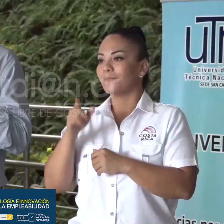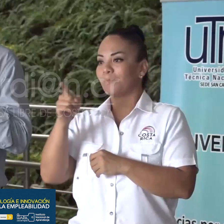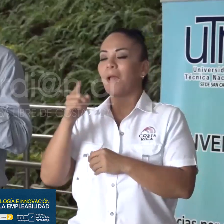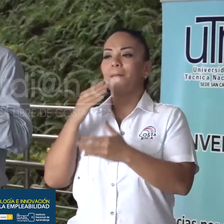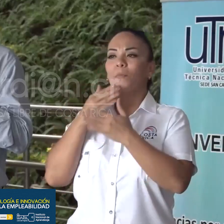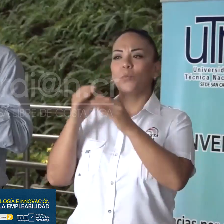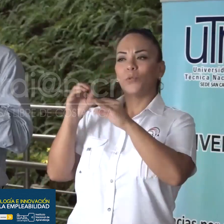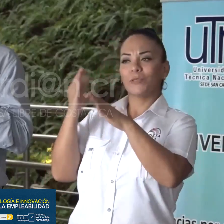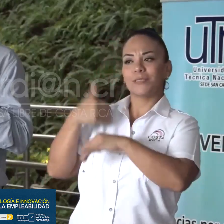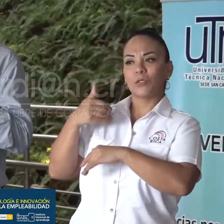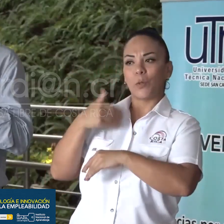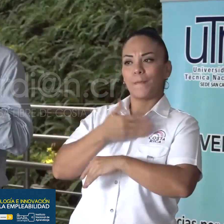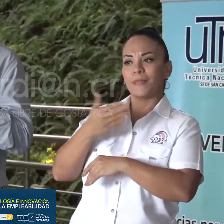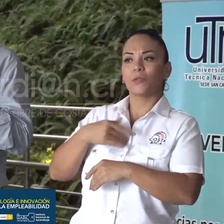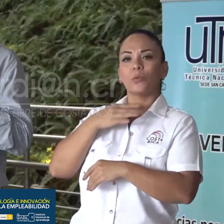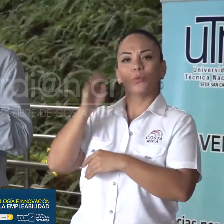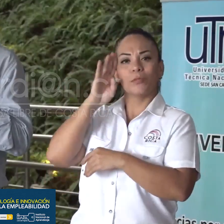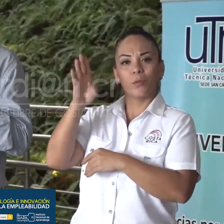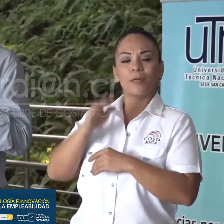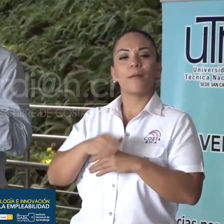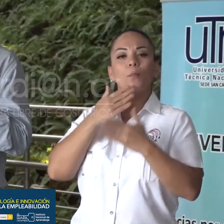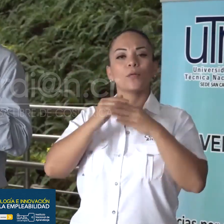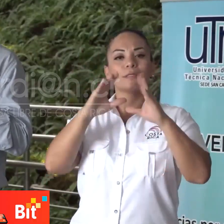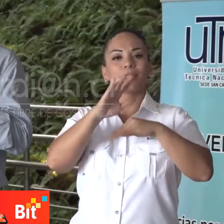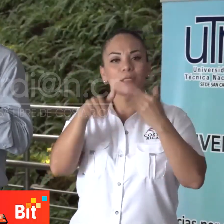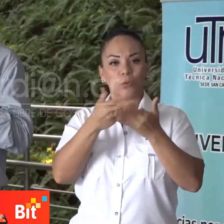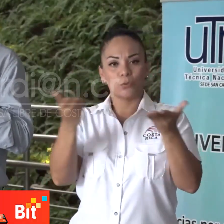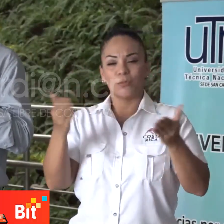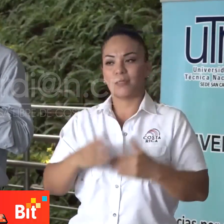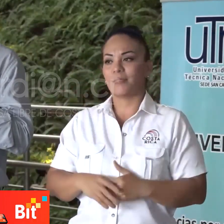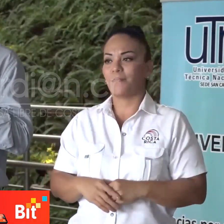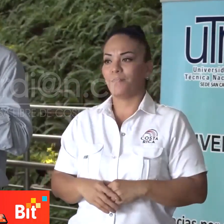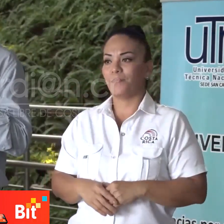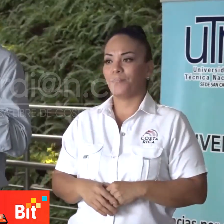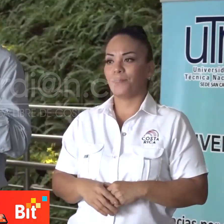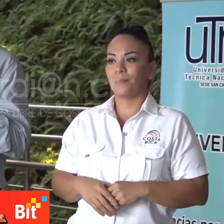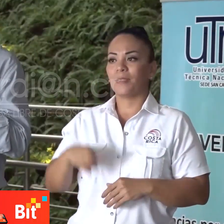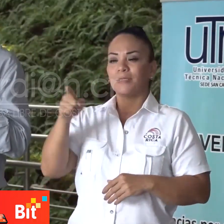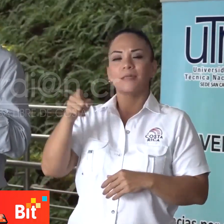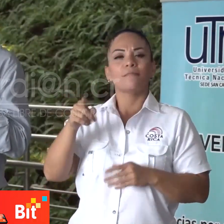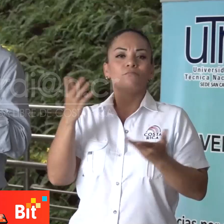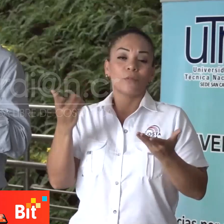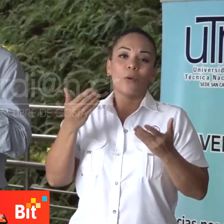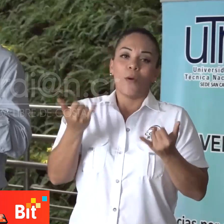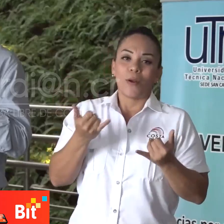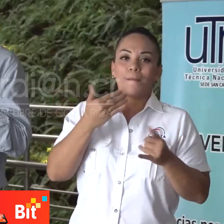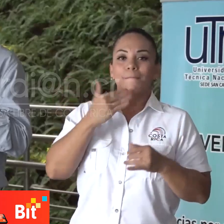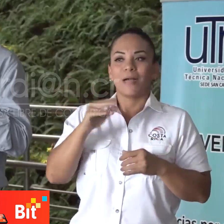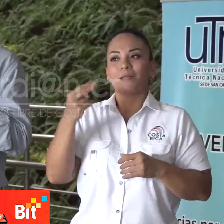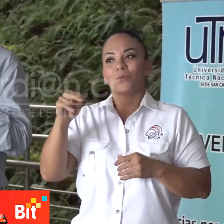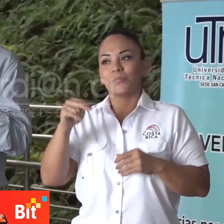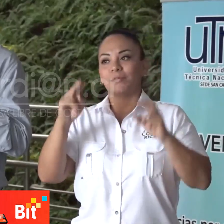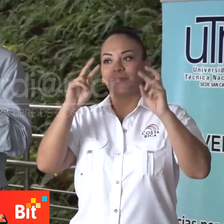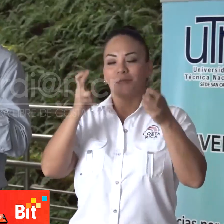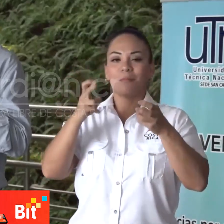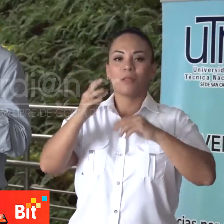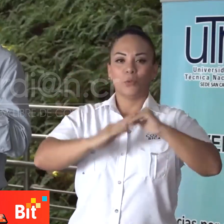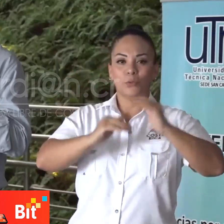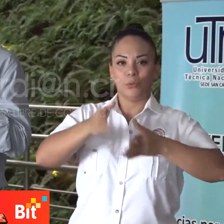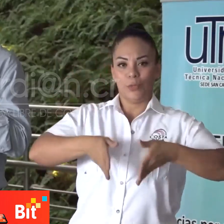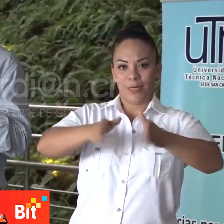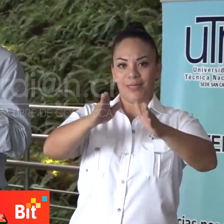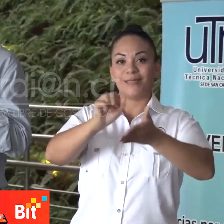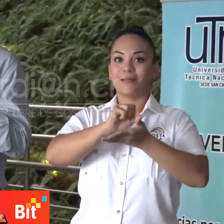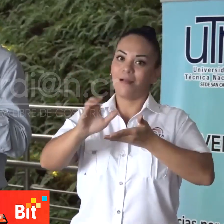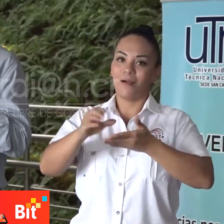Buenos días, señor presidente. Gusto en saludarle y buenas tardes para todos también. En medio de las malas noticias que tienen que ver con la construcción de la carretera de San Carlos, tantos